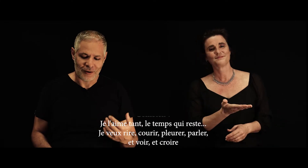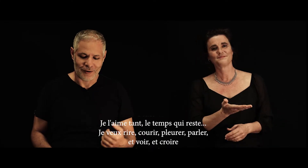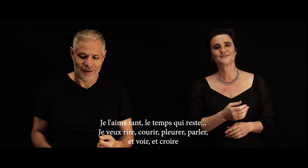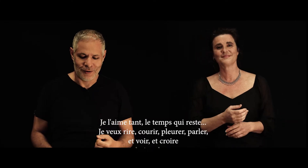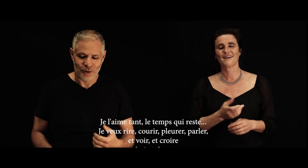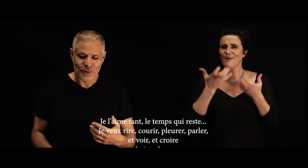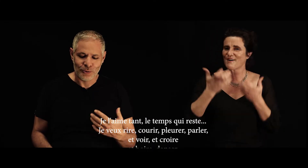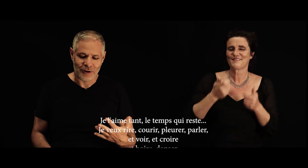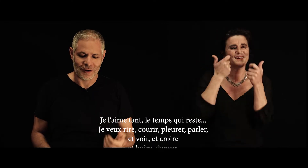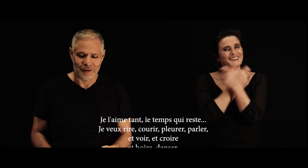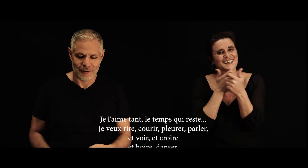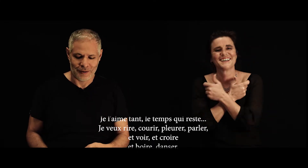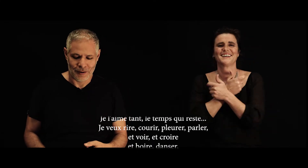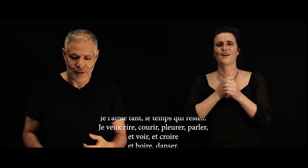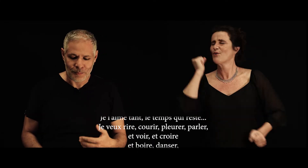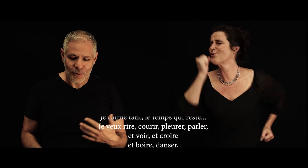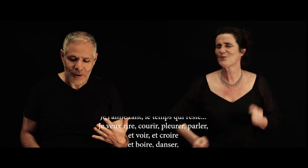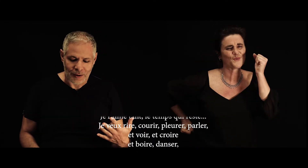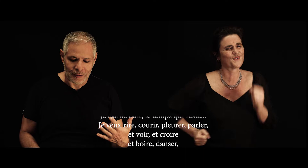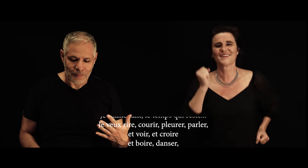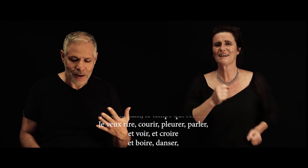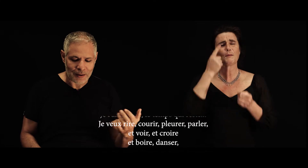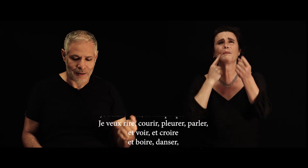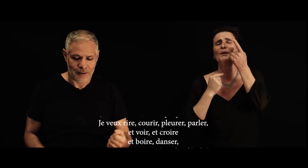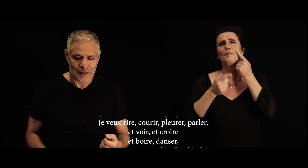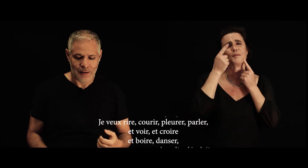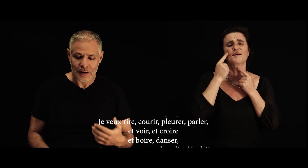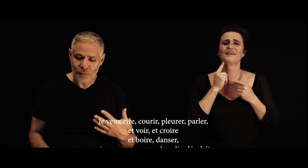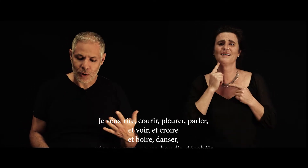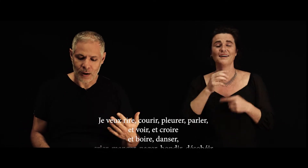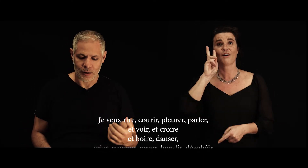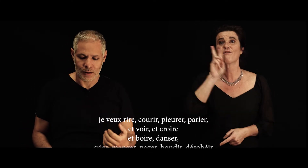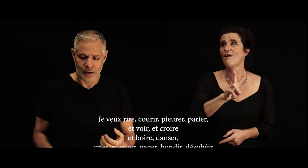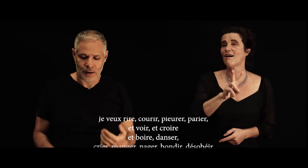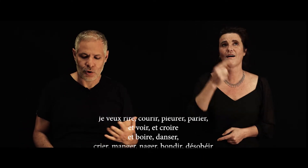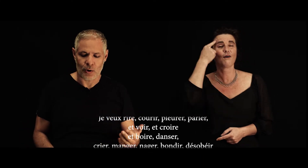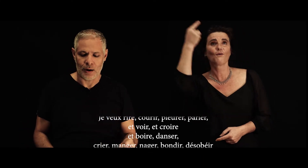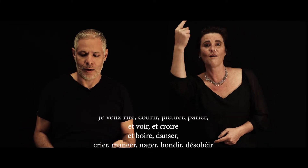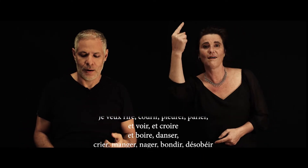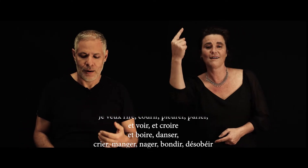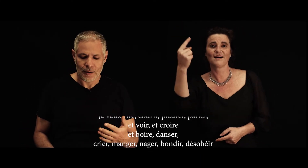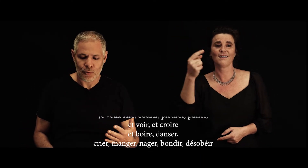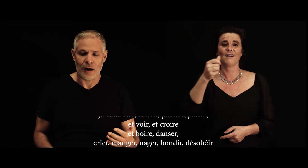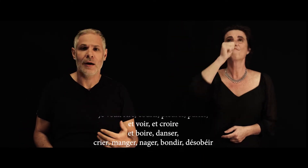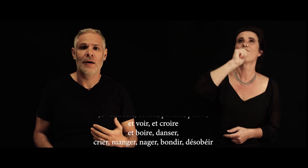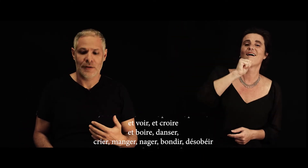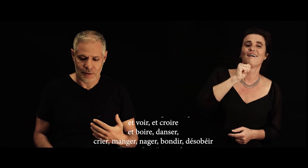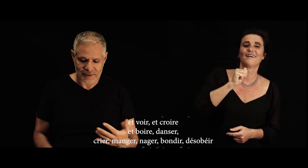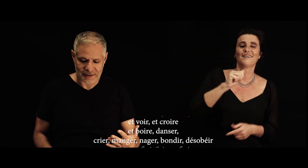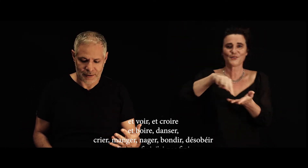veux rire, courir, pleurer, parler, et voir, et croire, et